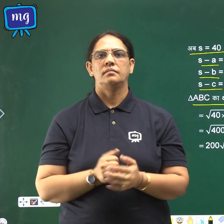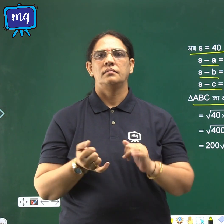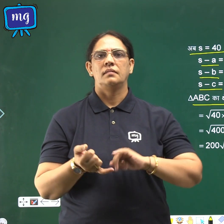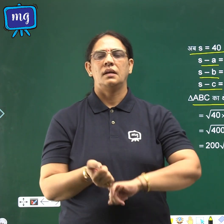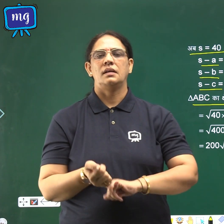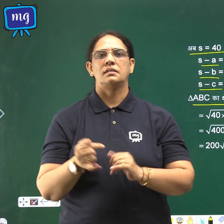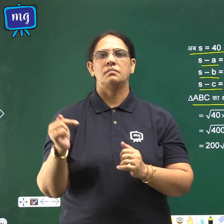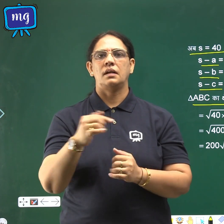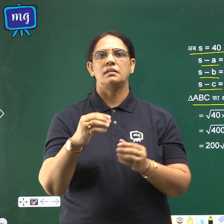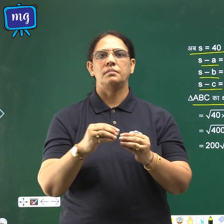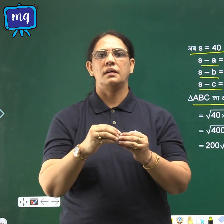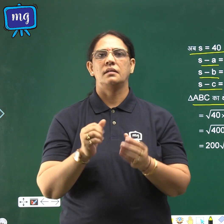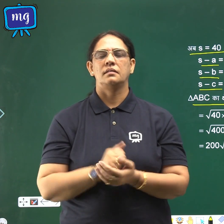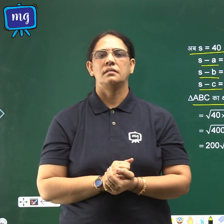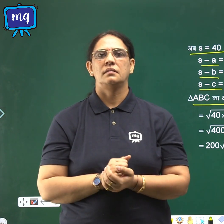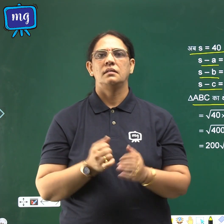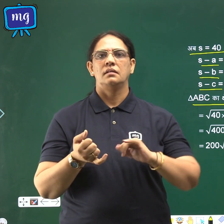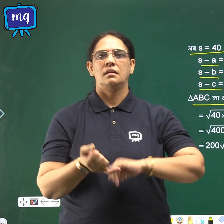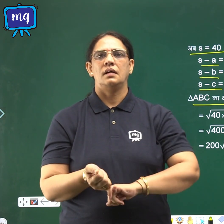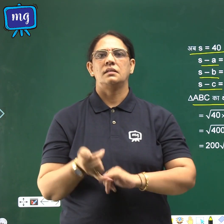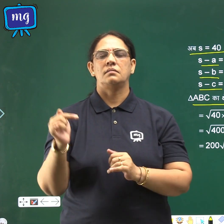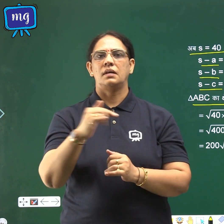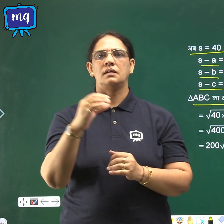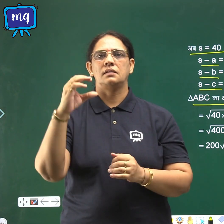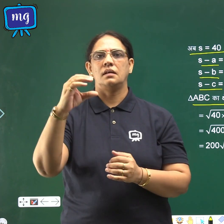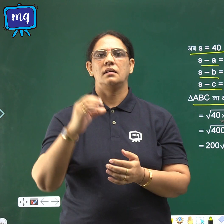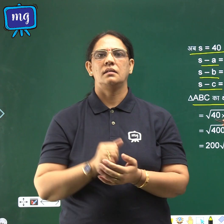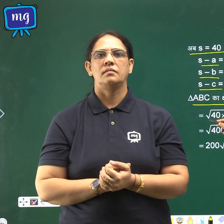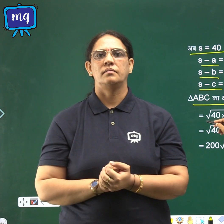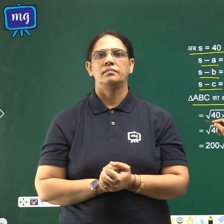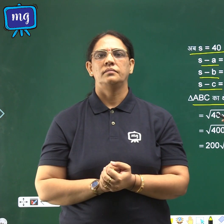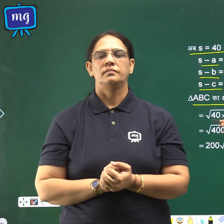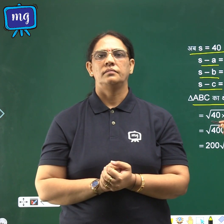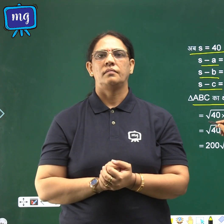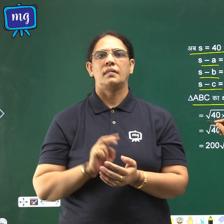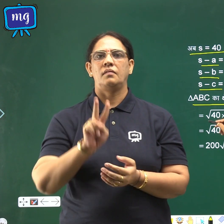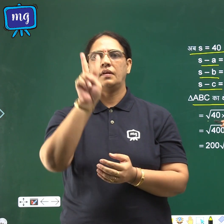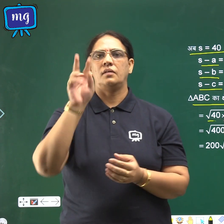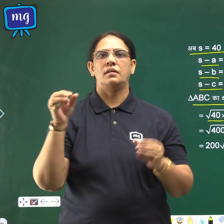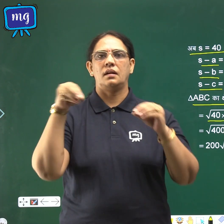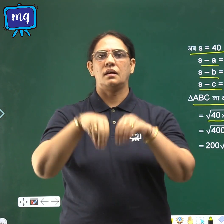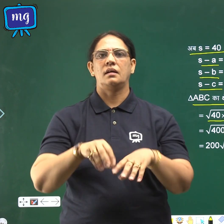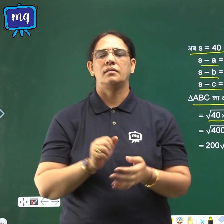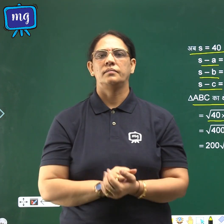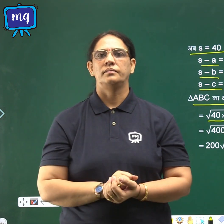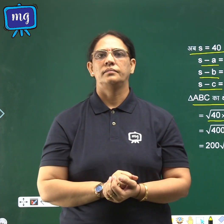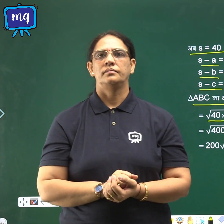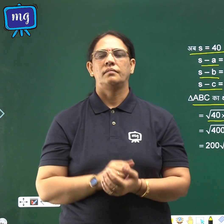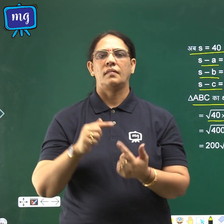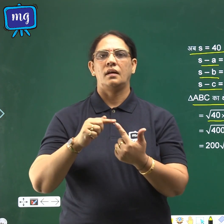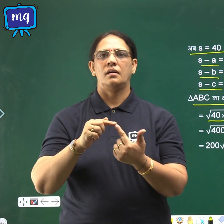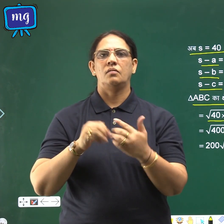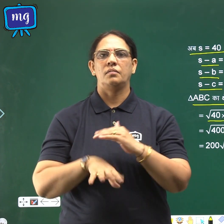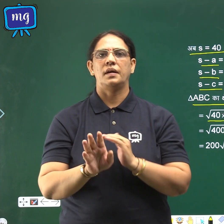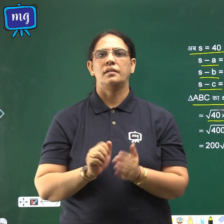S माइनस B S माइनस C। मान रखेंगे अंडर रूट